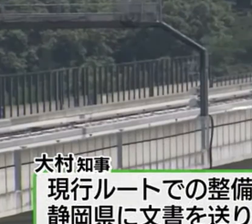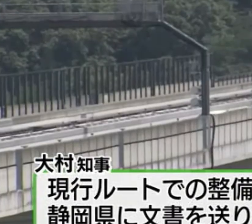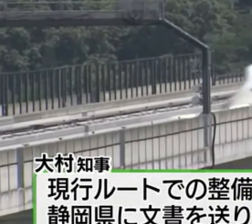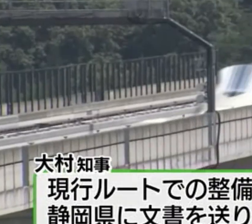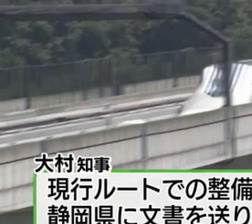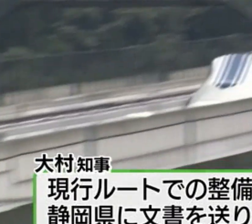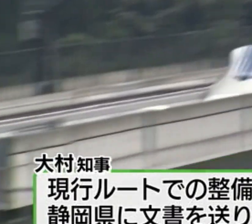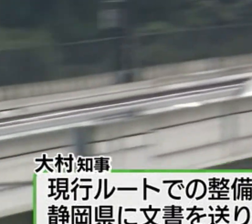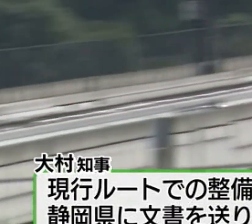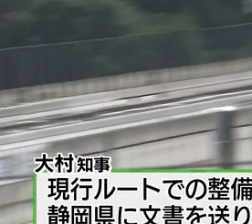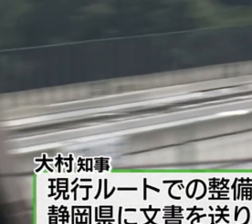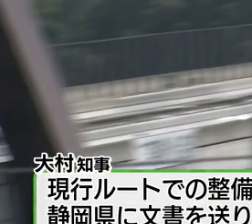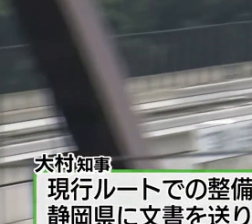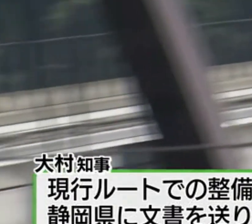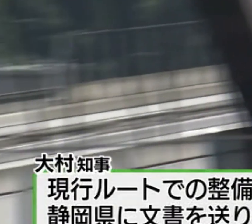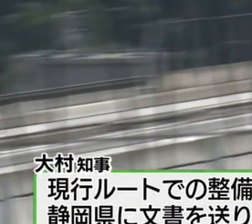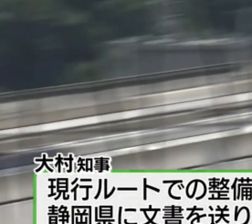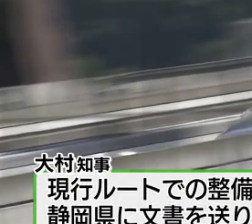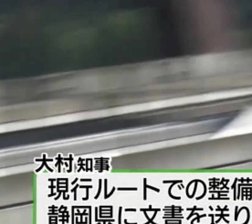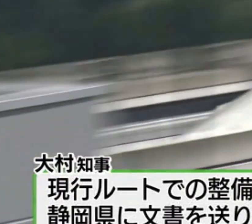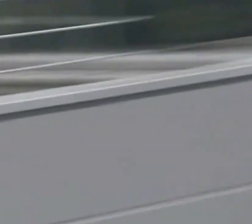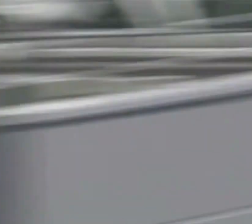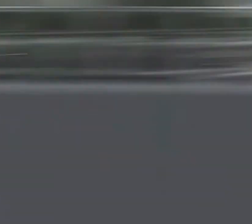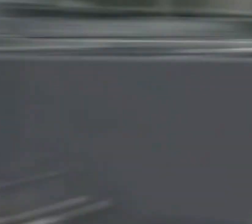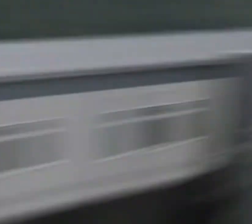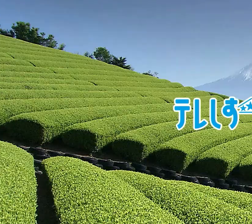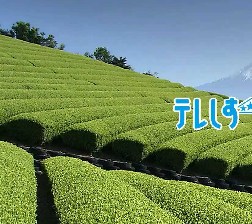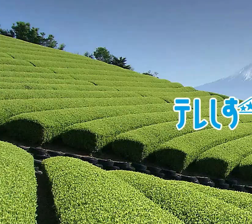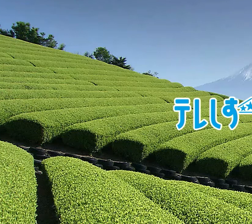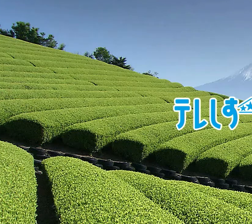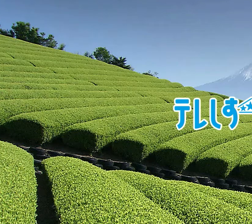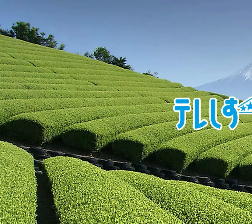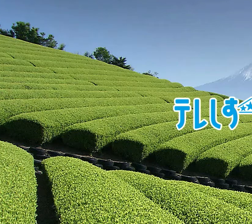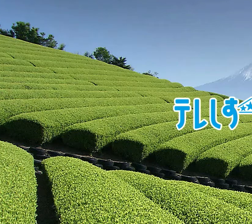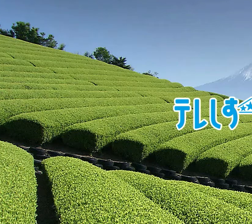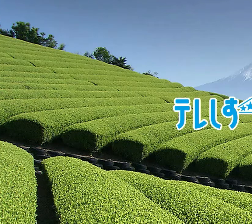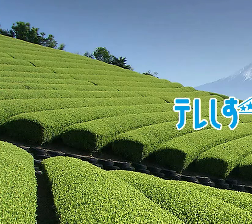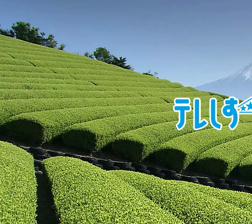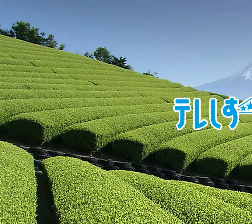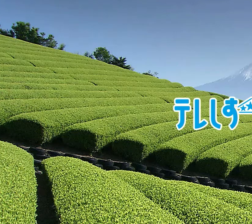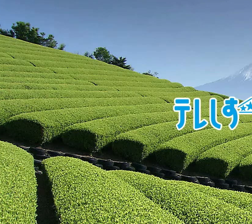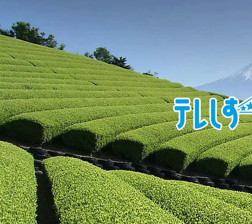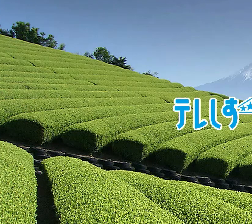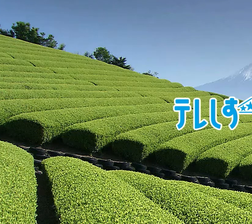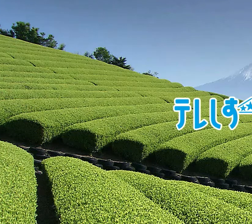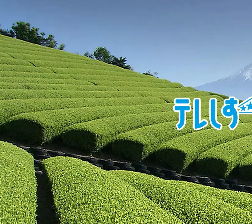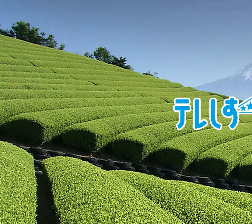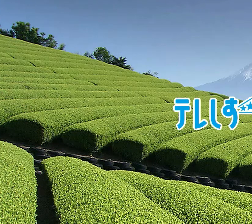る考えを明らかにしました。